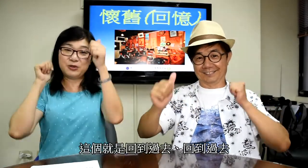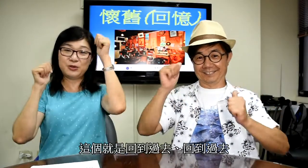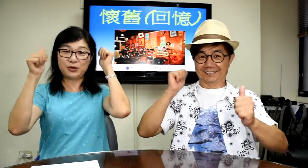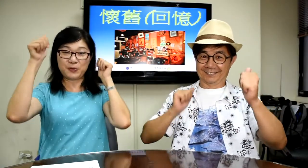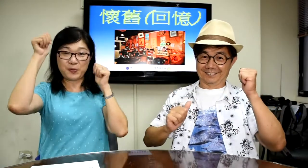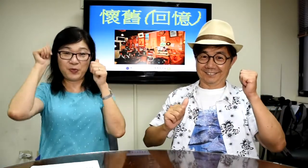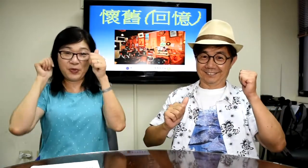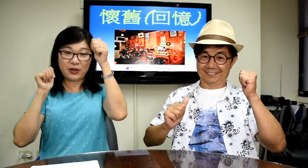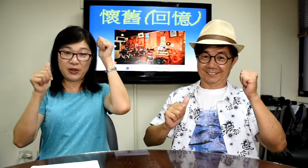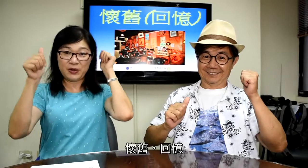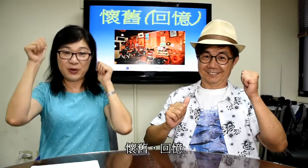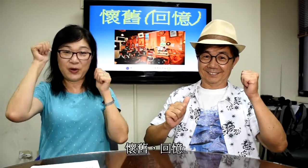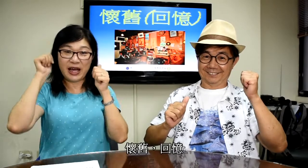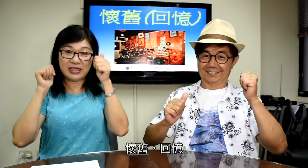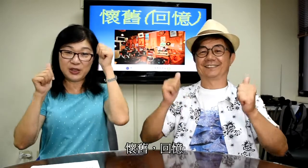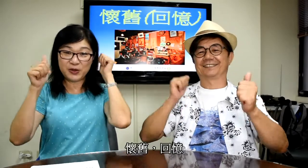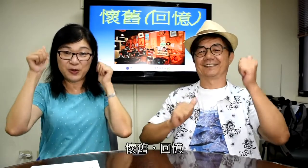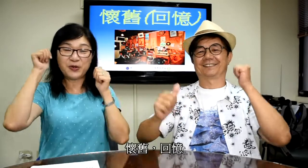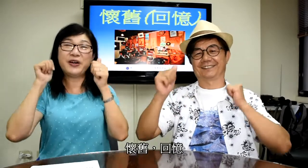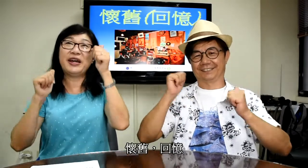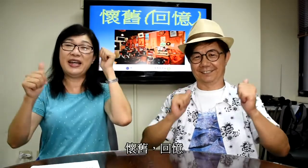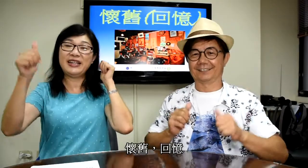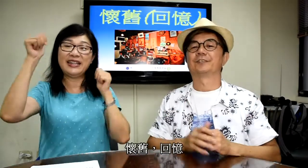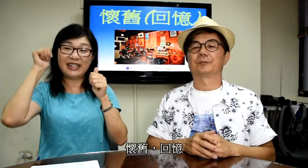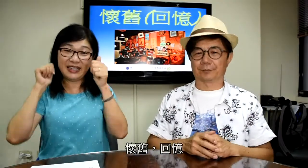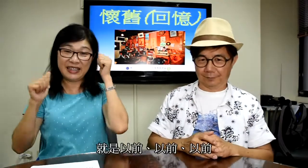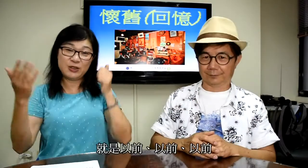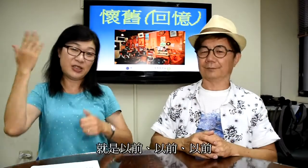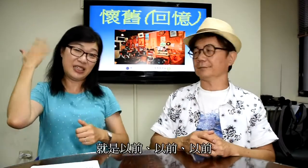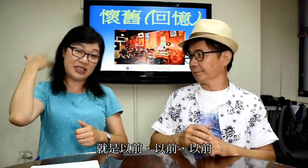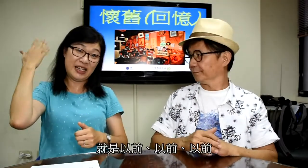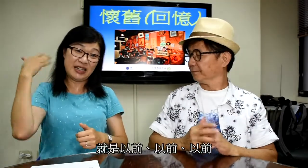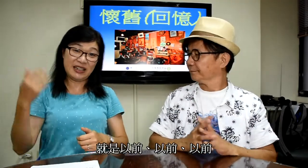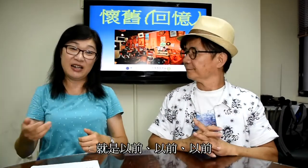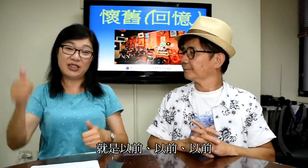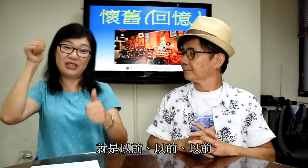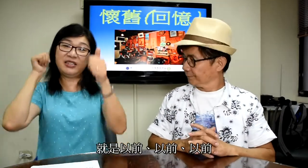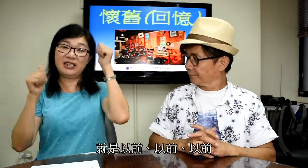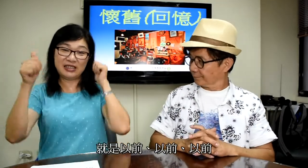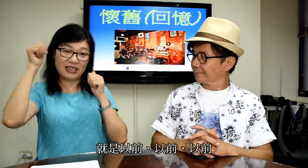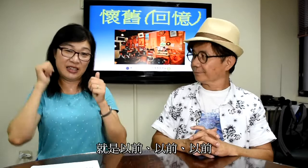去，怀旧回忆就是以前啊，以前以前以